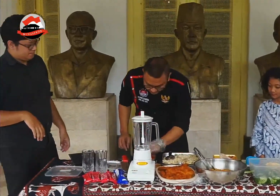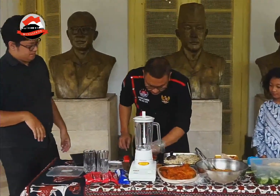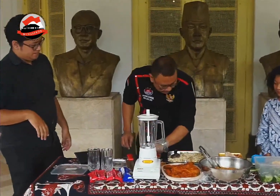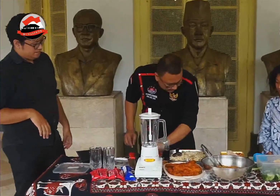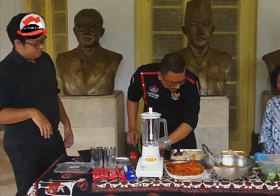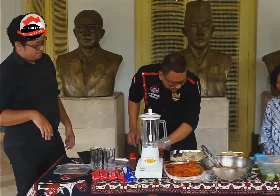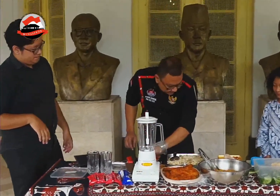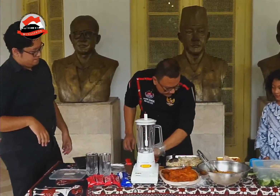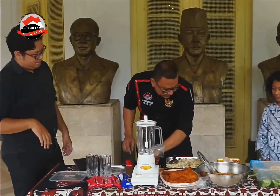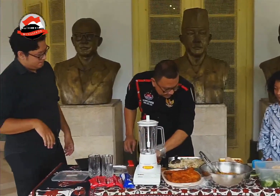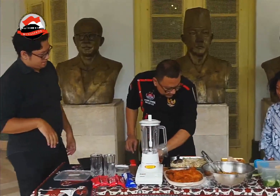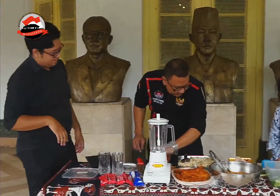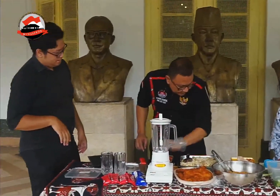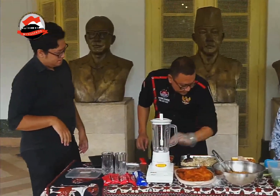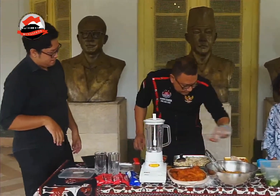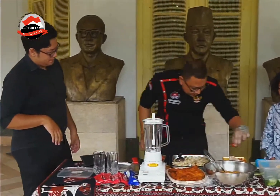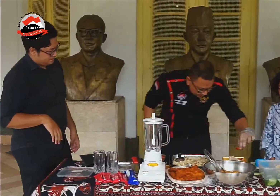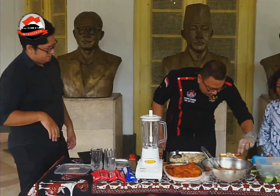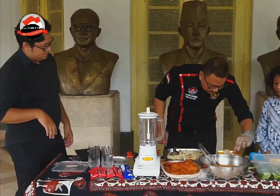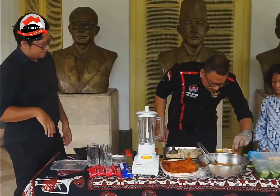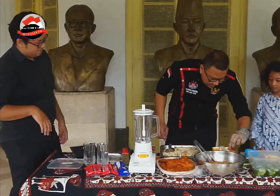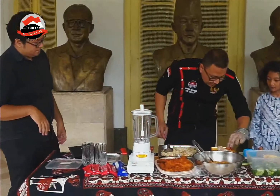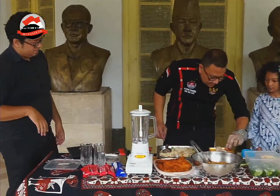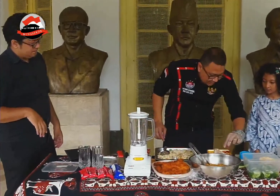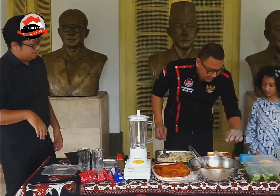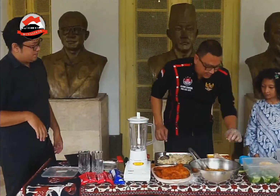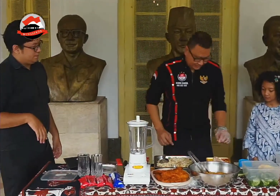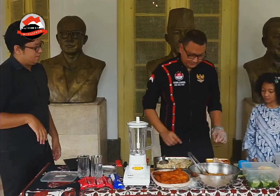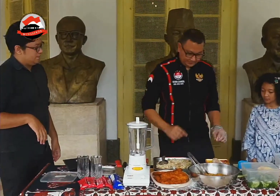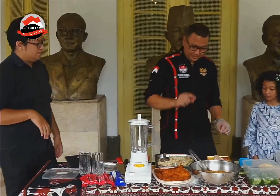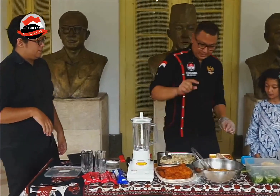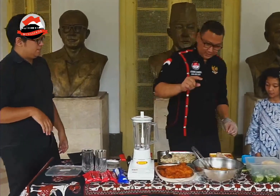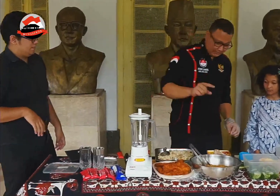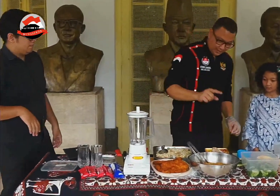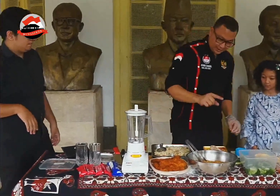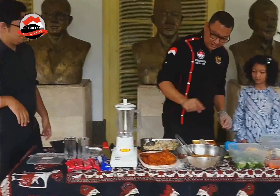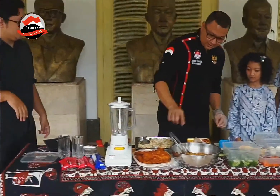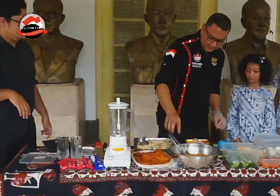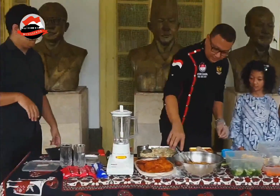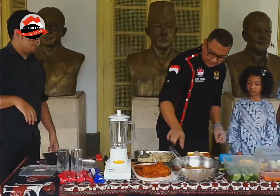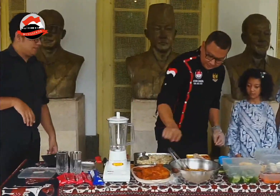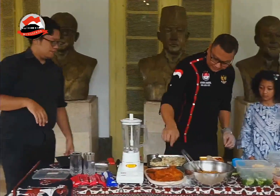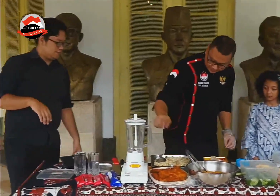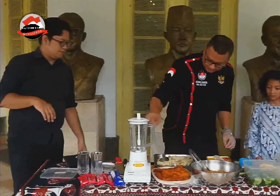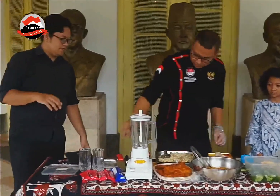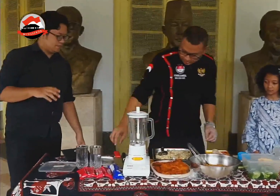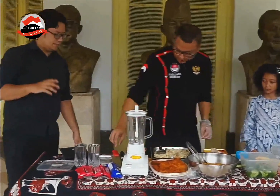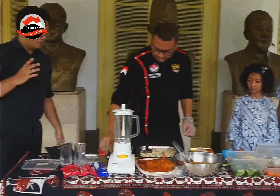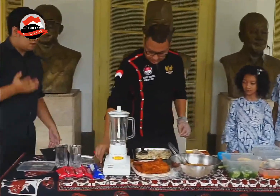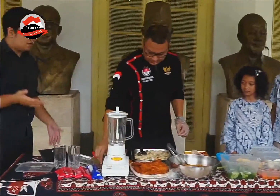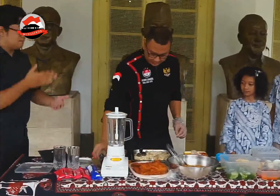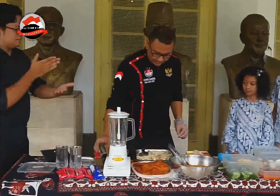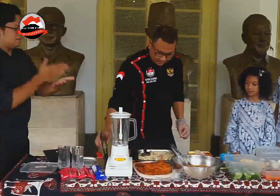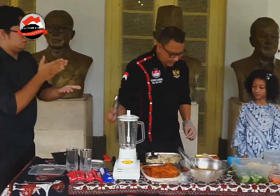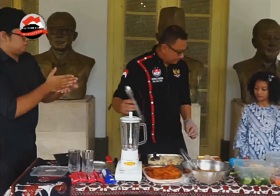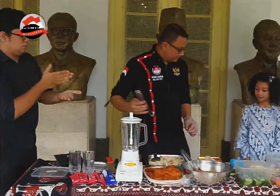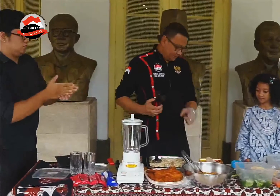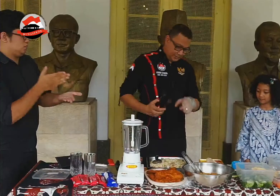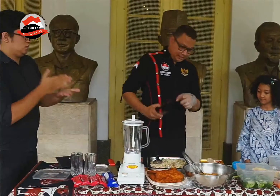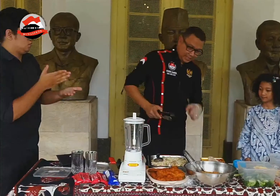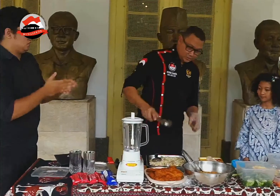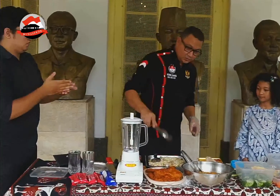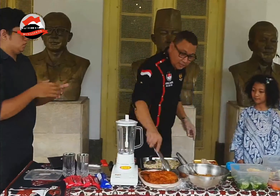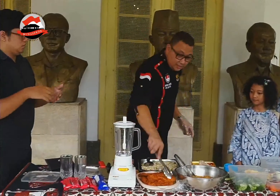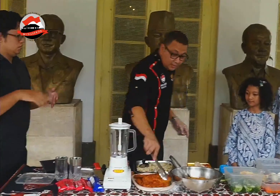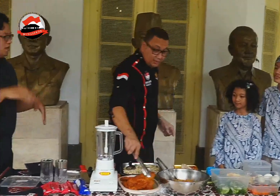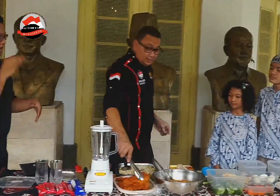sosis, ya, ada sosis lagi. Sekarang chicken katsunya. Ya,